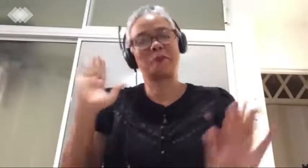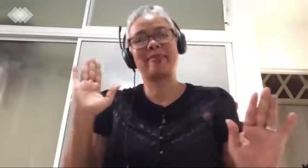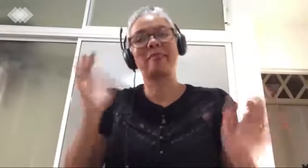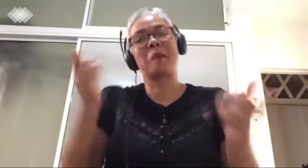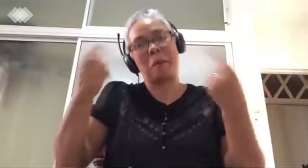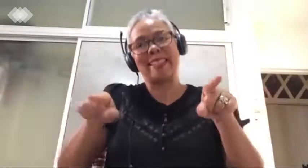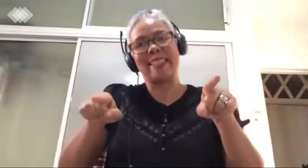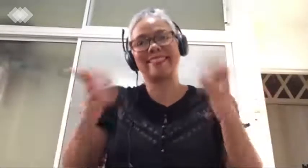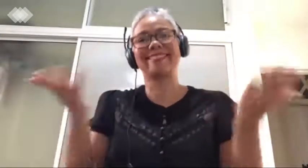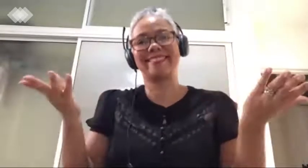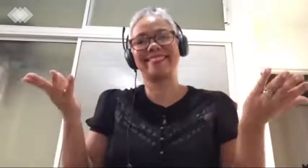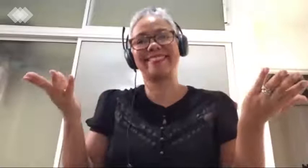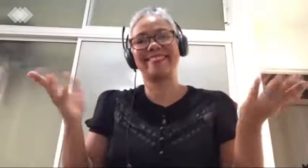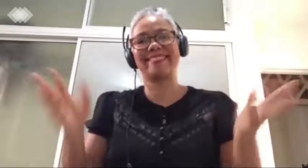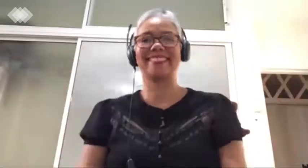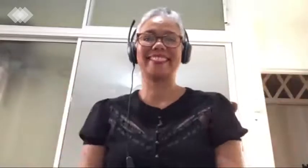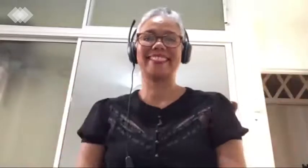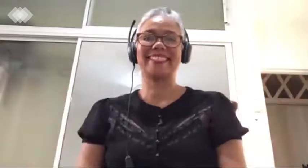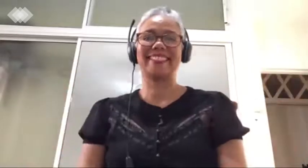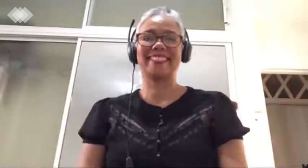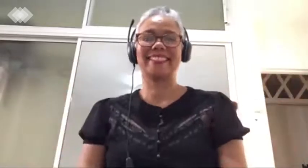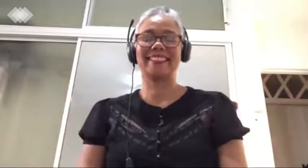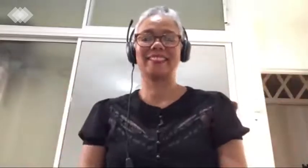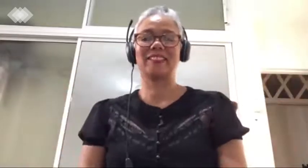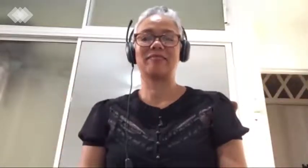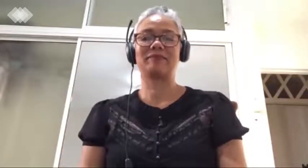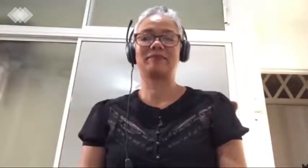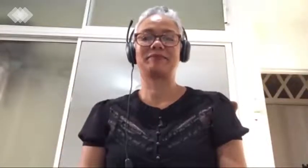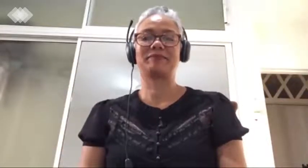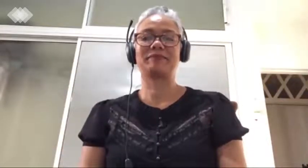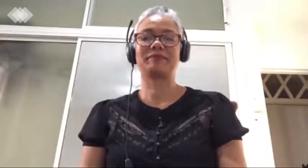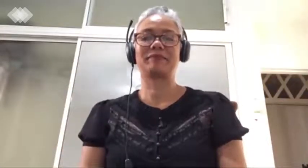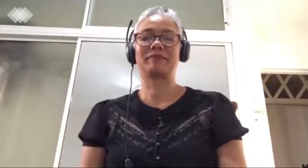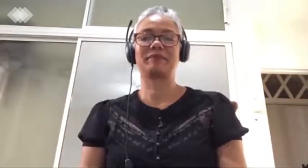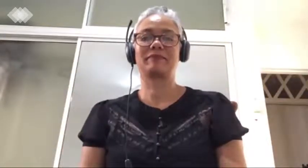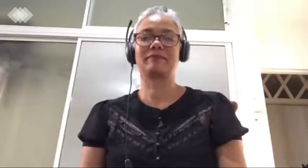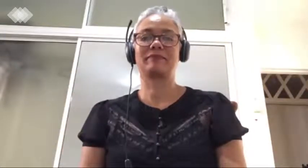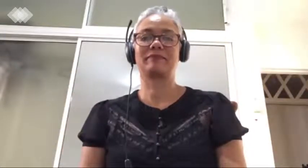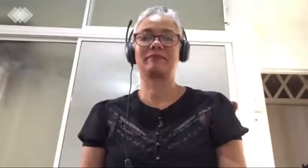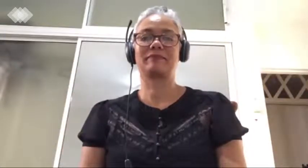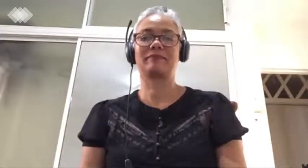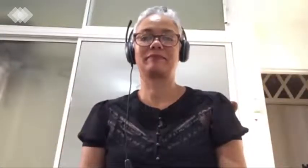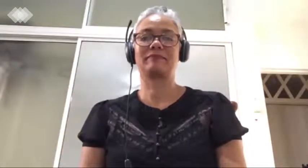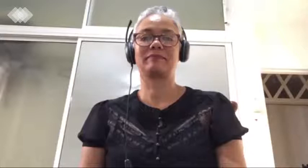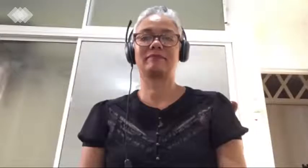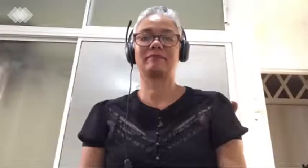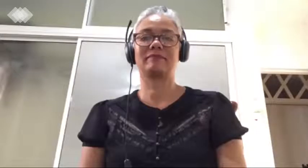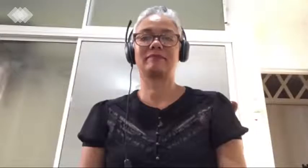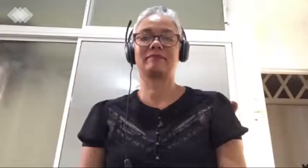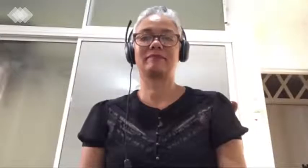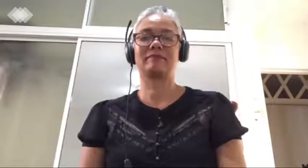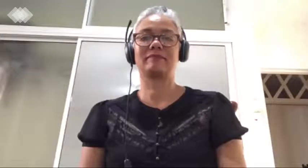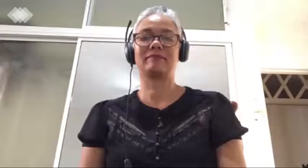que tenemos. Nada, quiero un poquito abundar en lo que ya vamos a iniciar con la